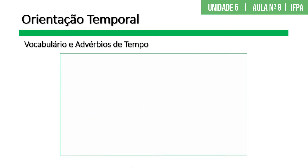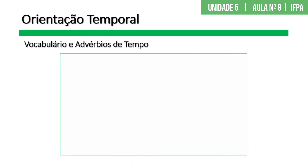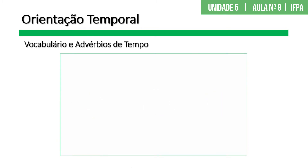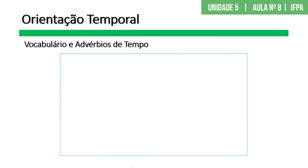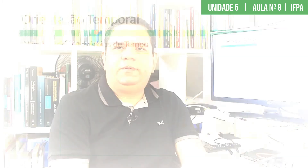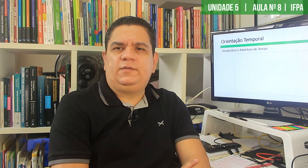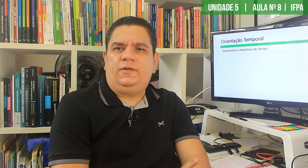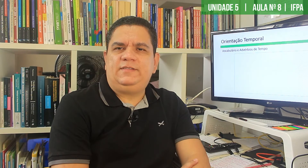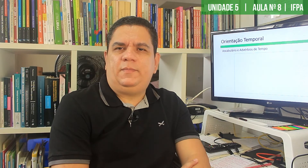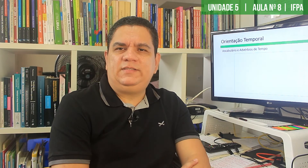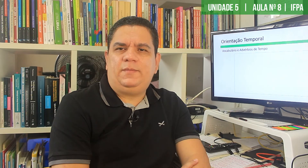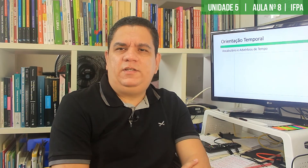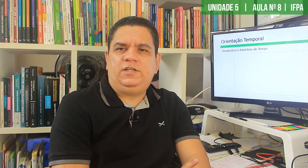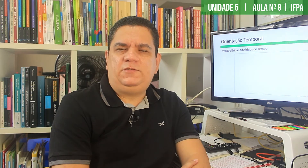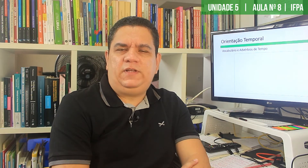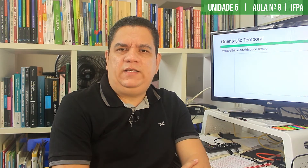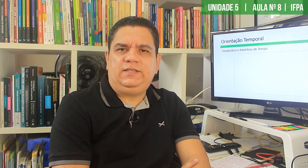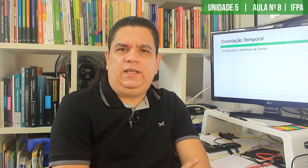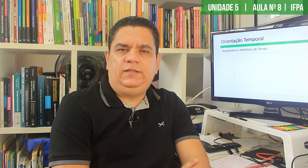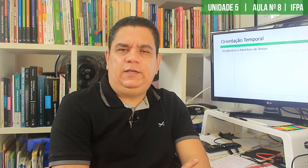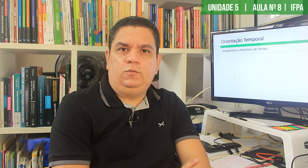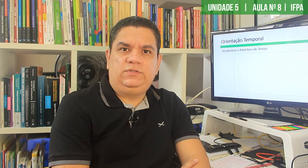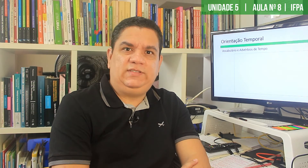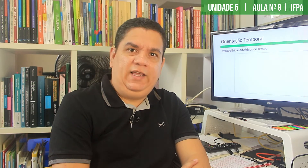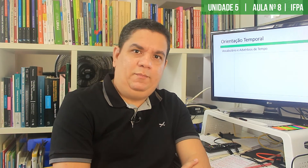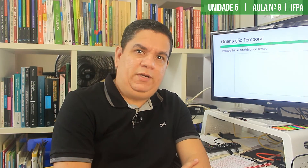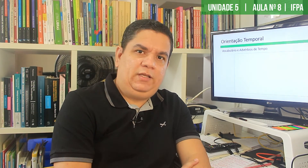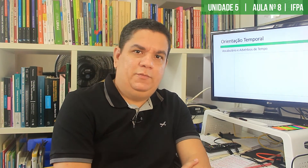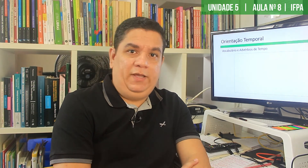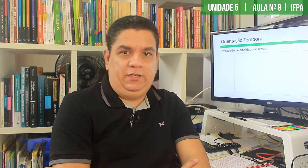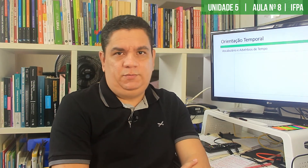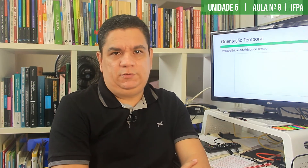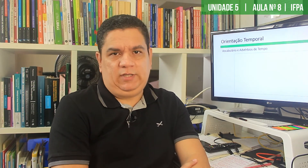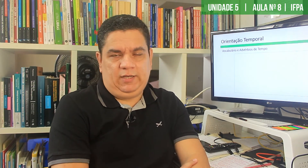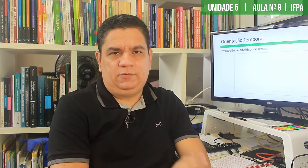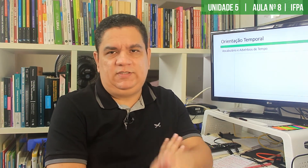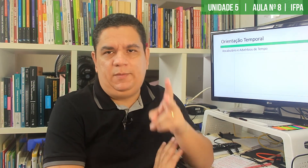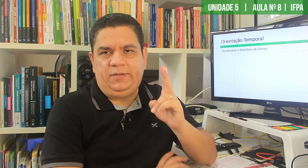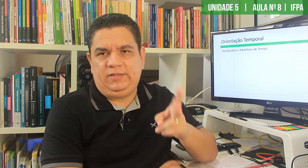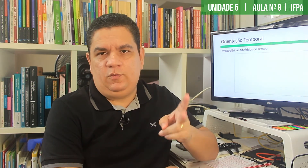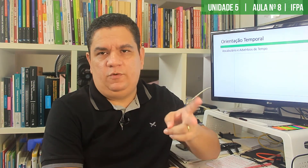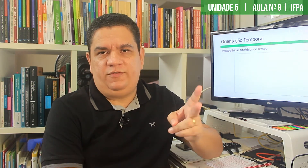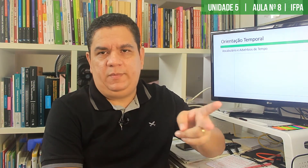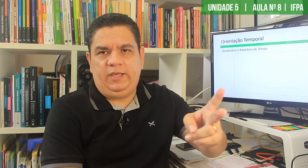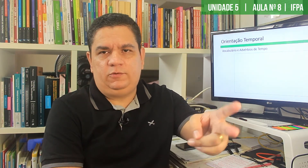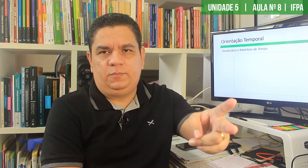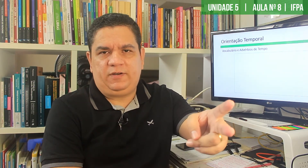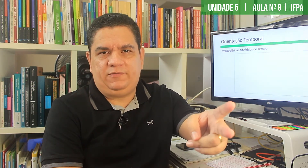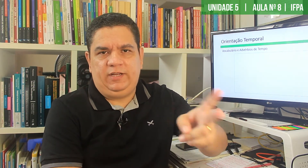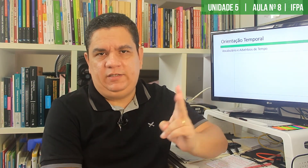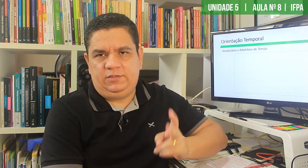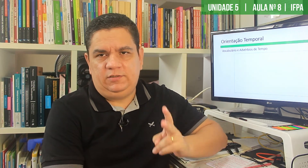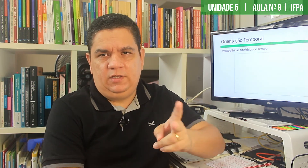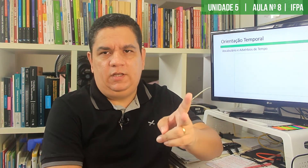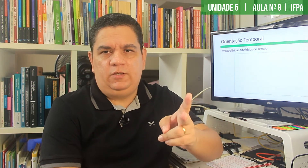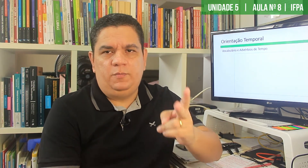Muito bem, pessoal. Essa é basicamente a diferença entre o sempre e o mesmo, tá? O sempre tem um movimento para frente e o mesmo